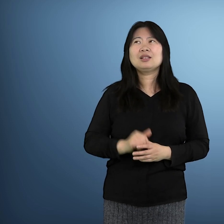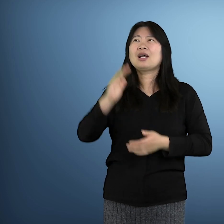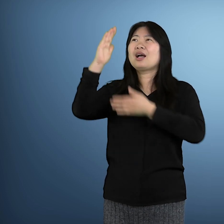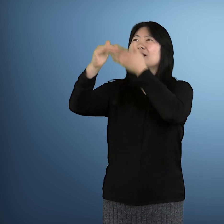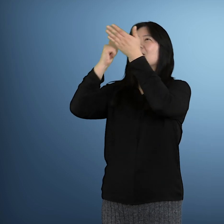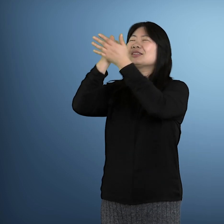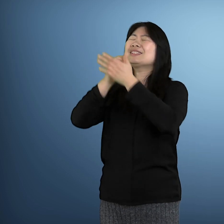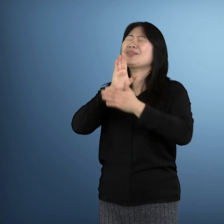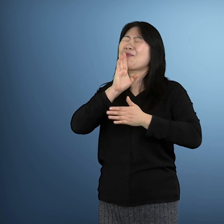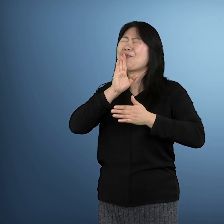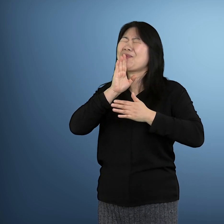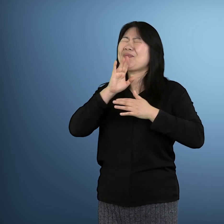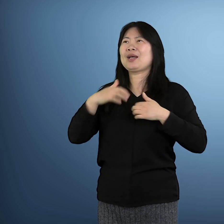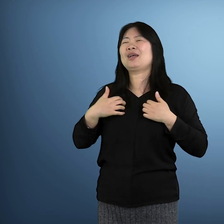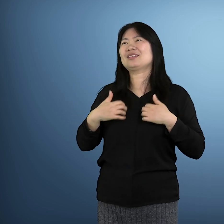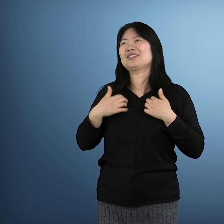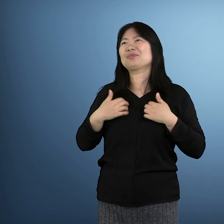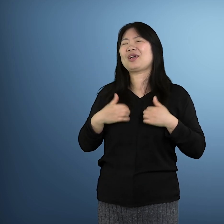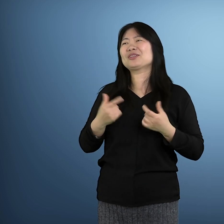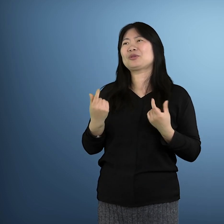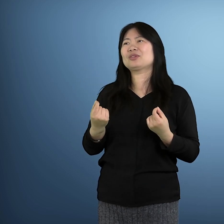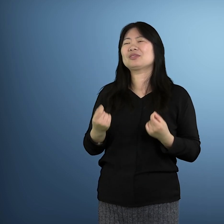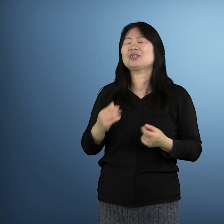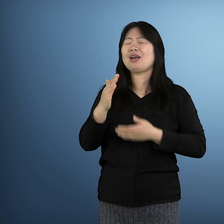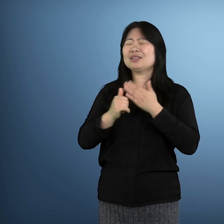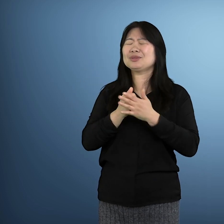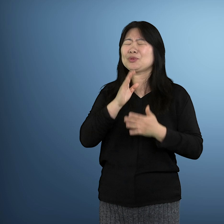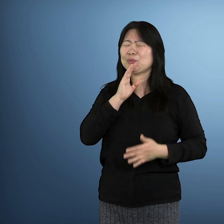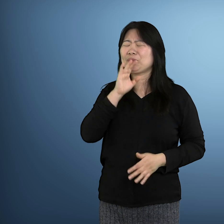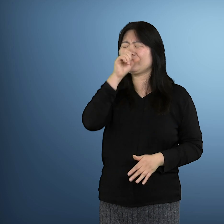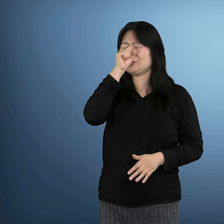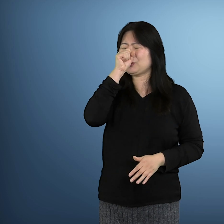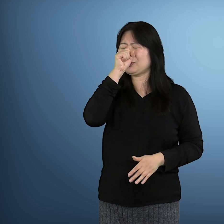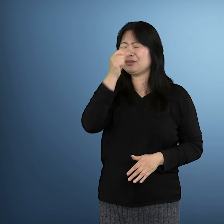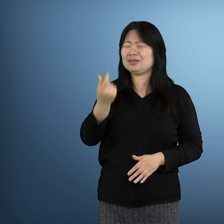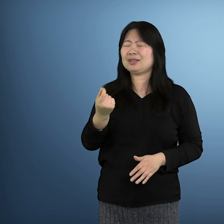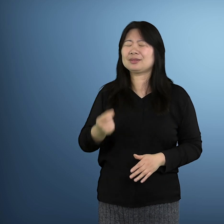하나님이 얼마나 기뻐하실까? 얼마나 좋아하실까?